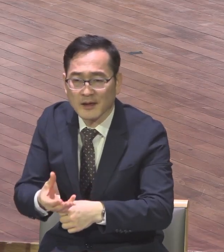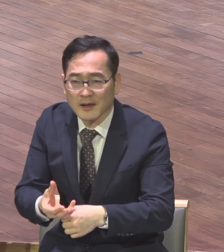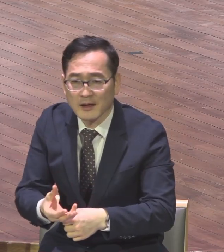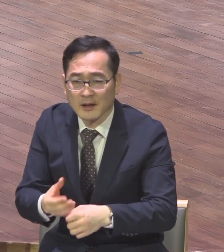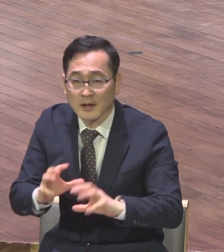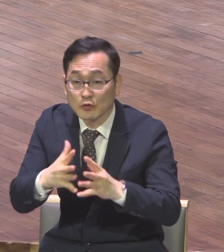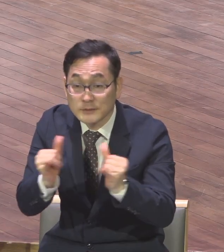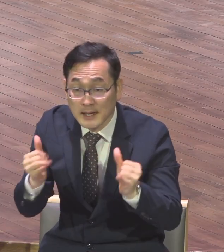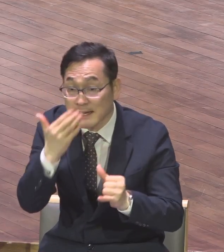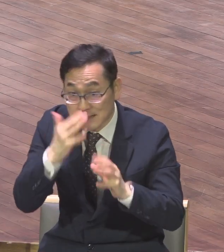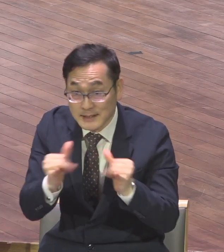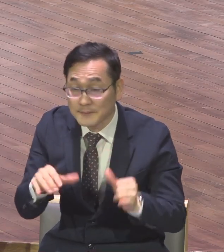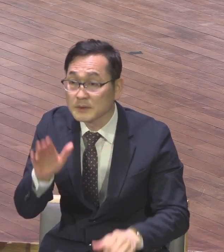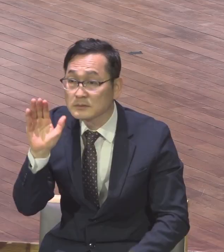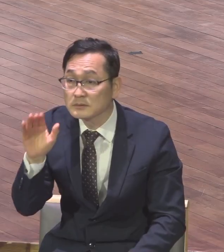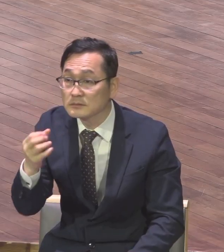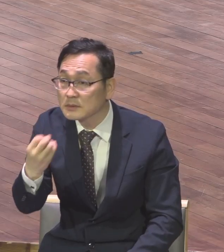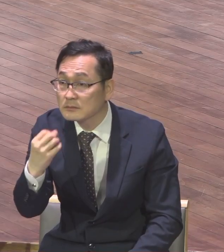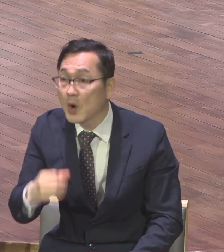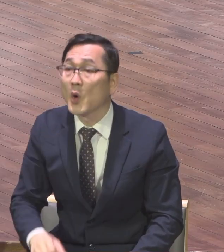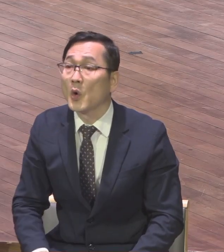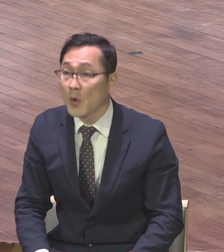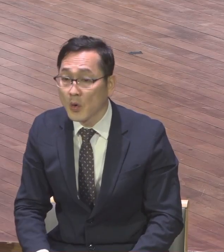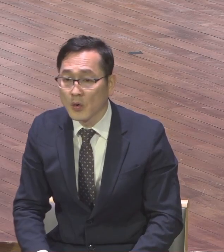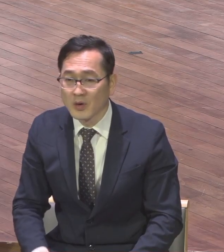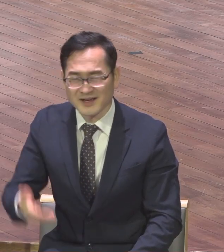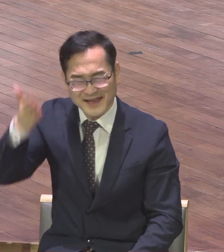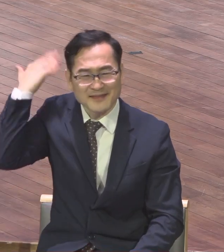알려주었어요. 직접 아브라함아,